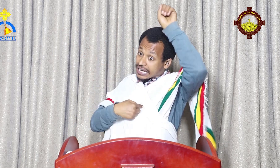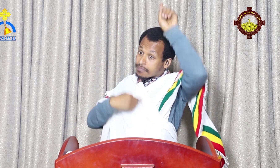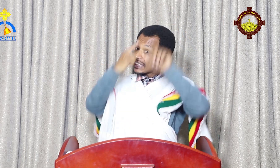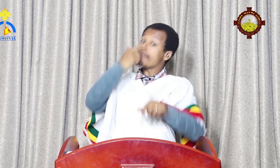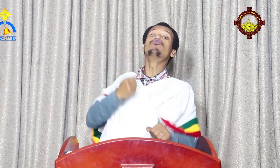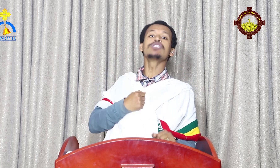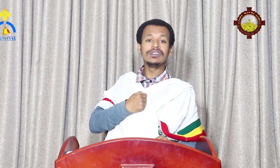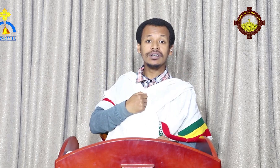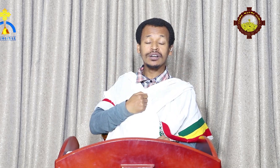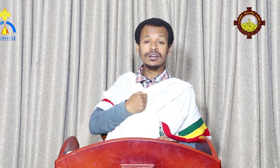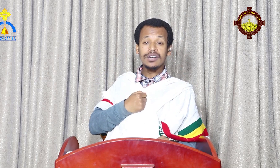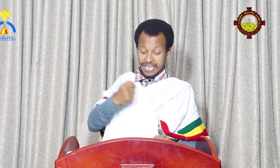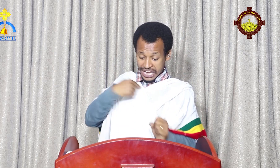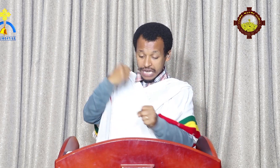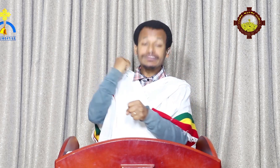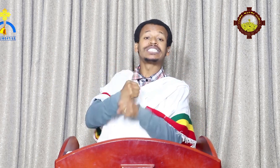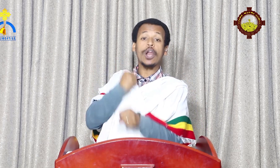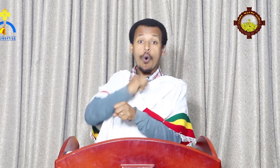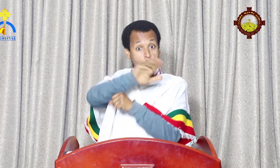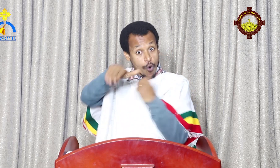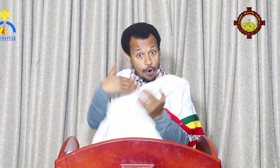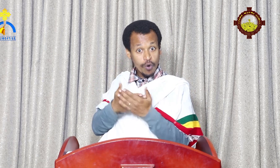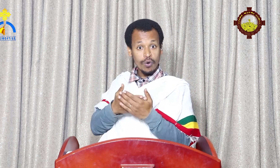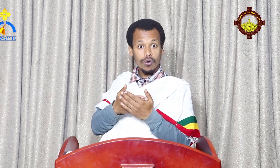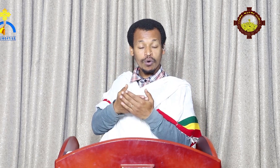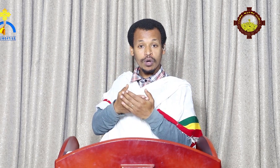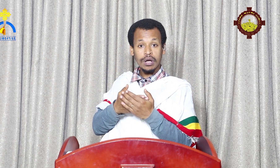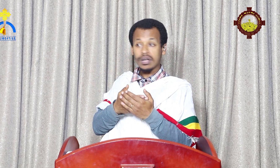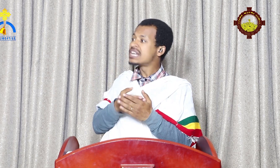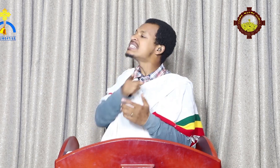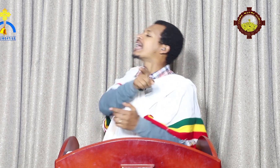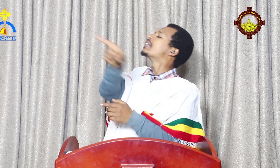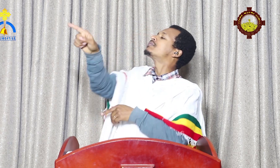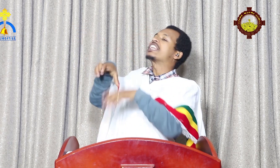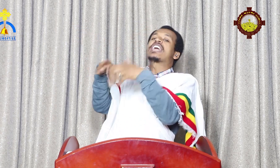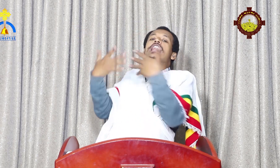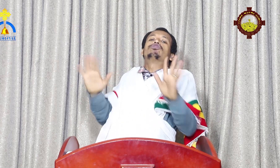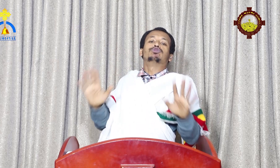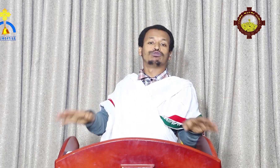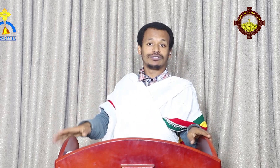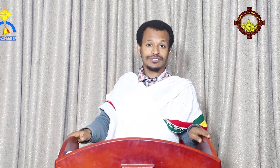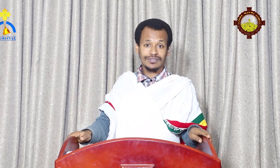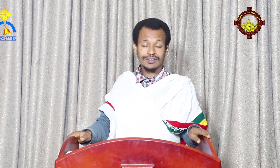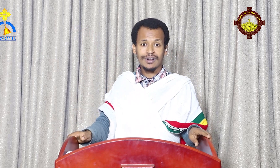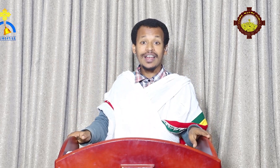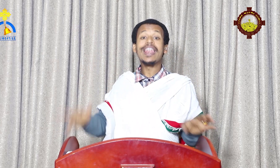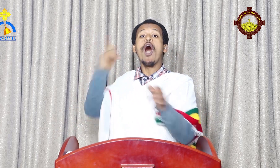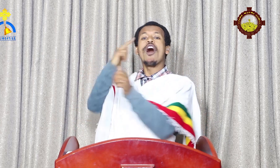እኔን ብታምኑ እኔን የምሰራው ሁሉ እናንተም ታደርጋላችሁ።